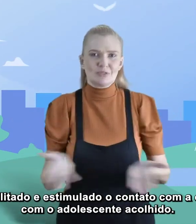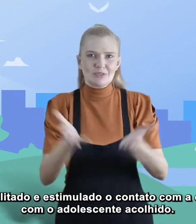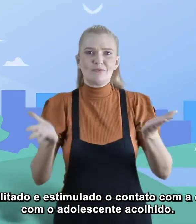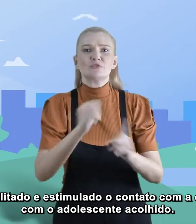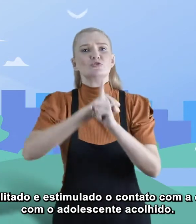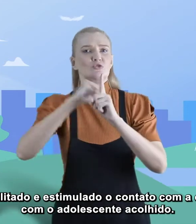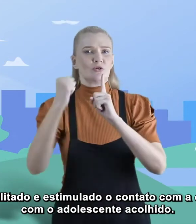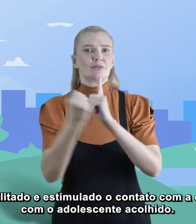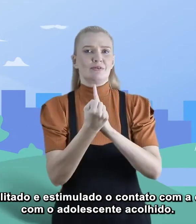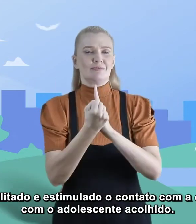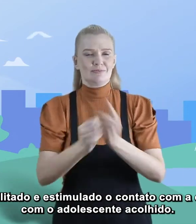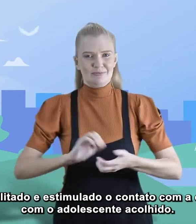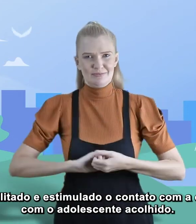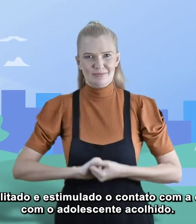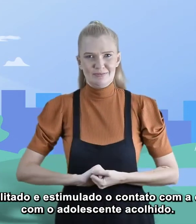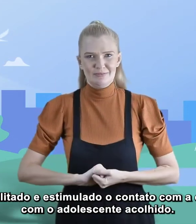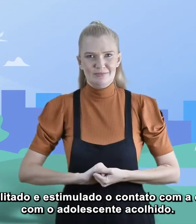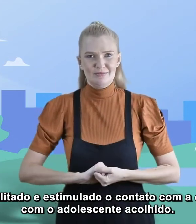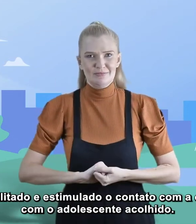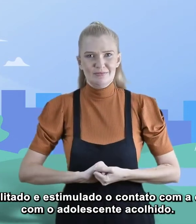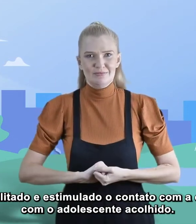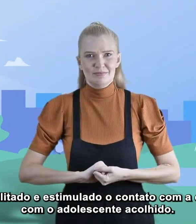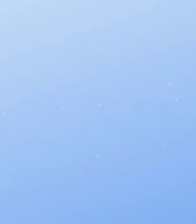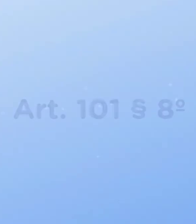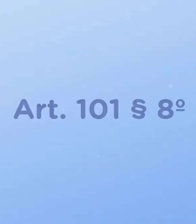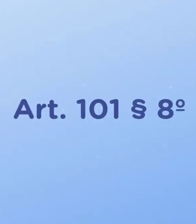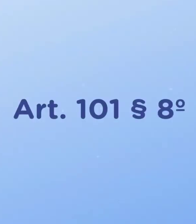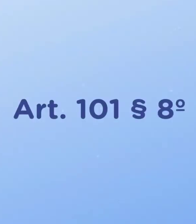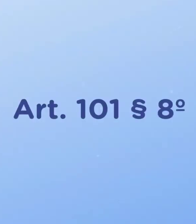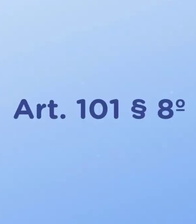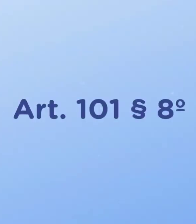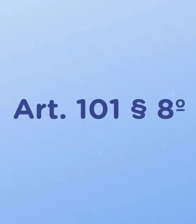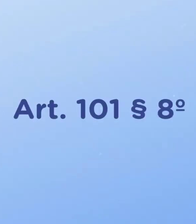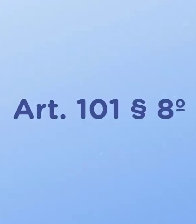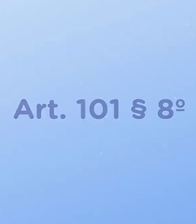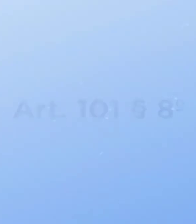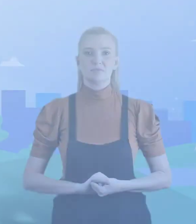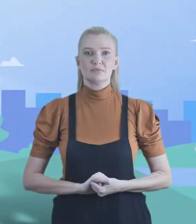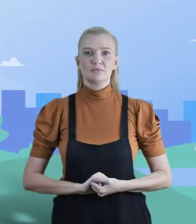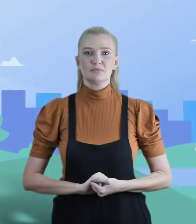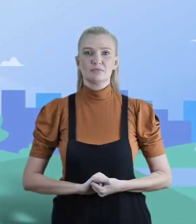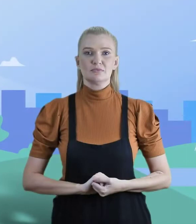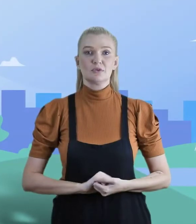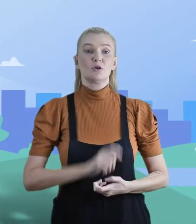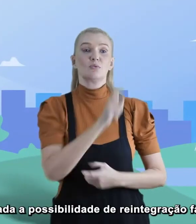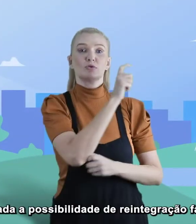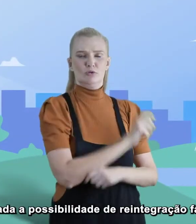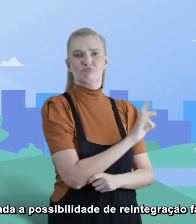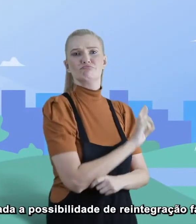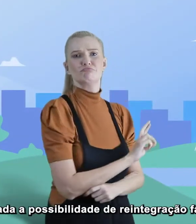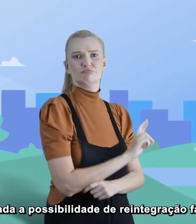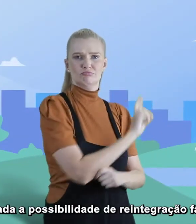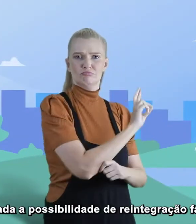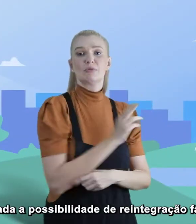adolescente acolhido. Artigo 101, parágrafo 8º. Verificada a possibilidade